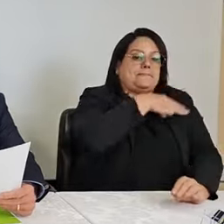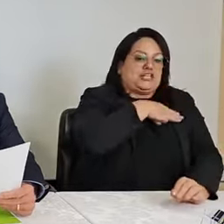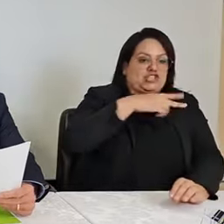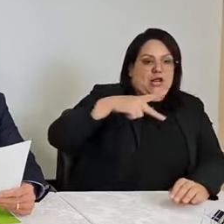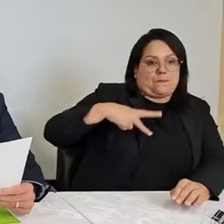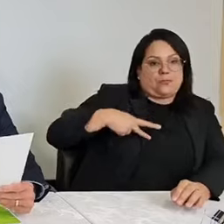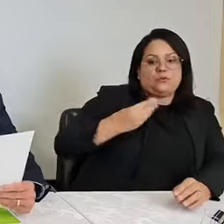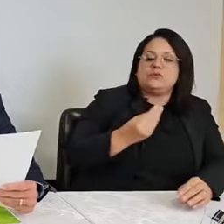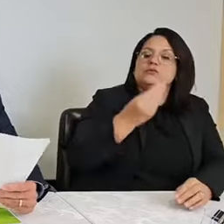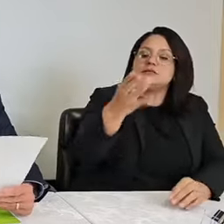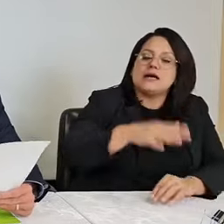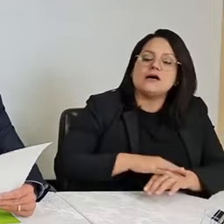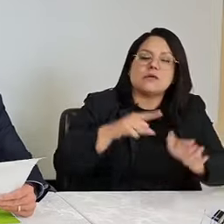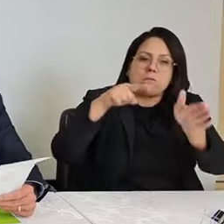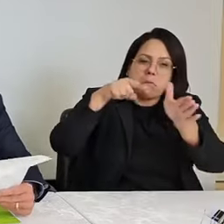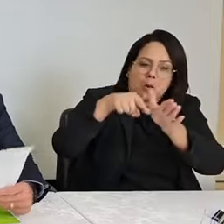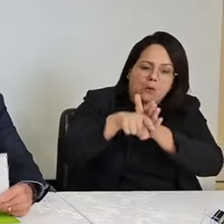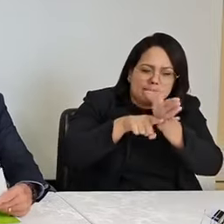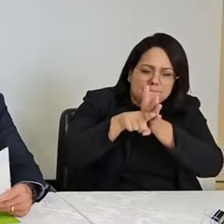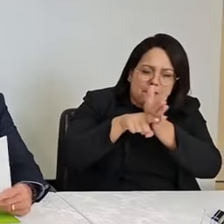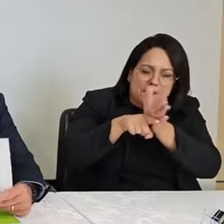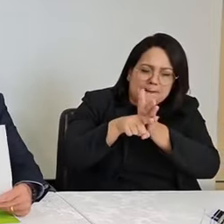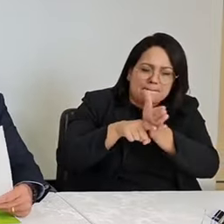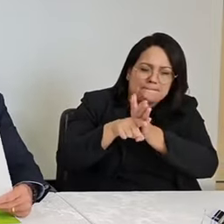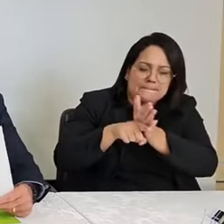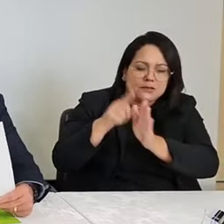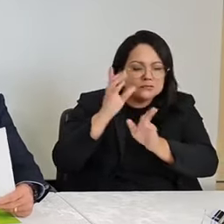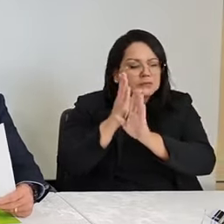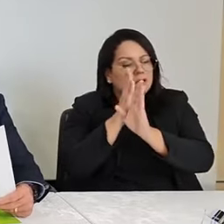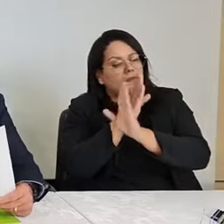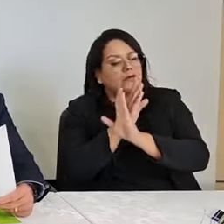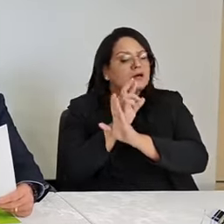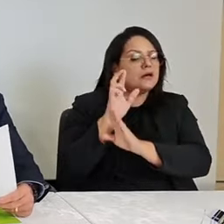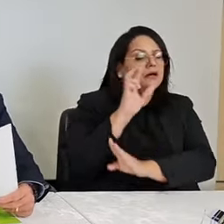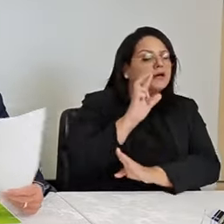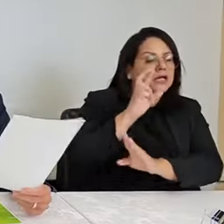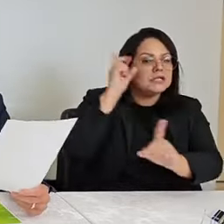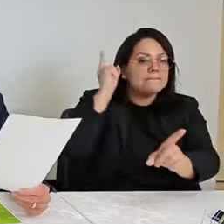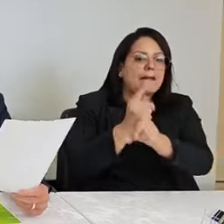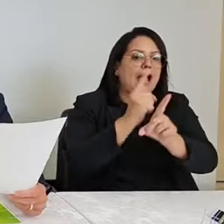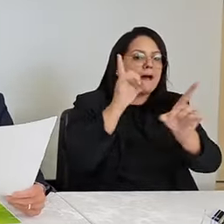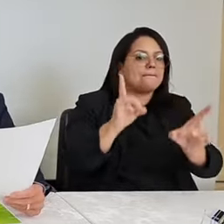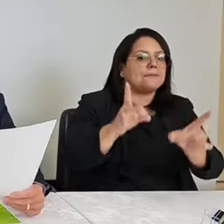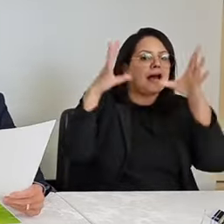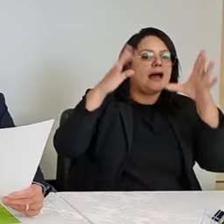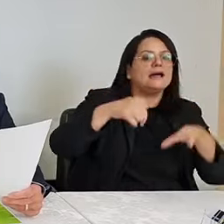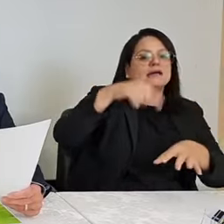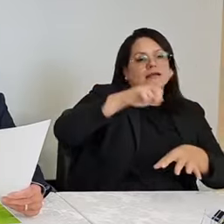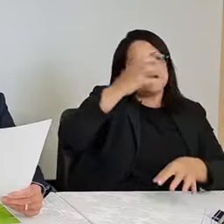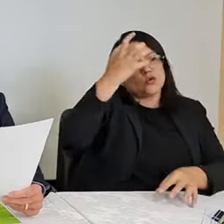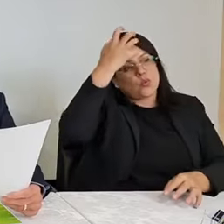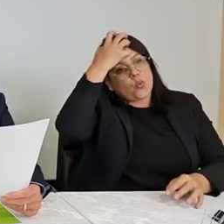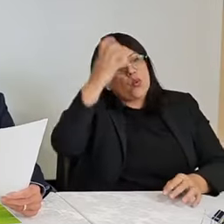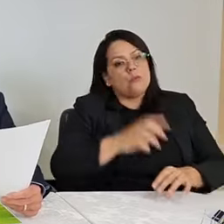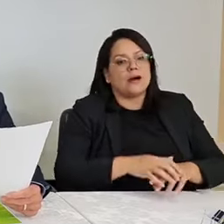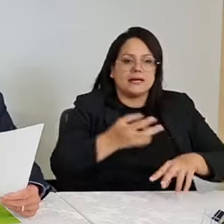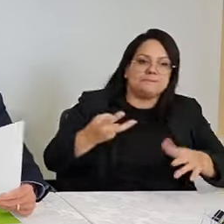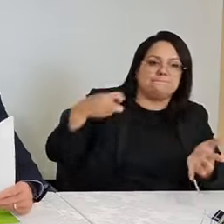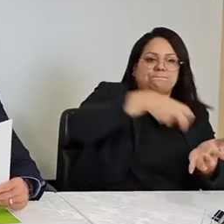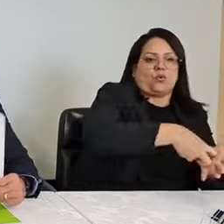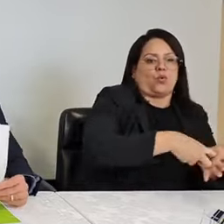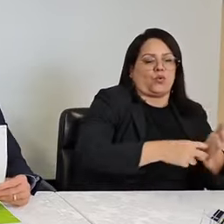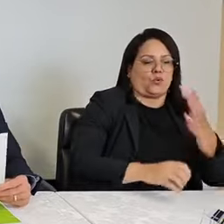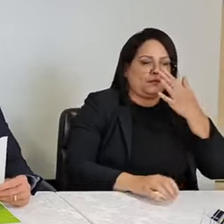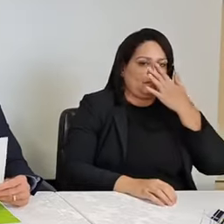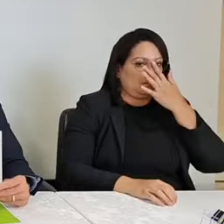processo para que se aprofunde as investigações e chegue nos culpados, né, e possíveis condenações do mesmo.